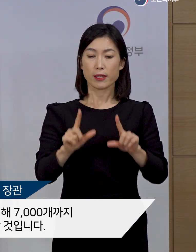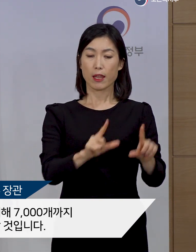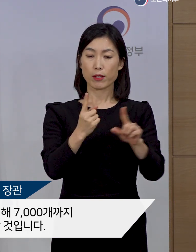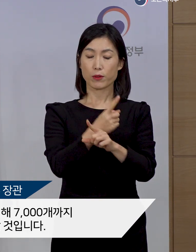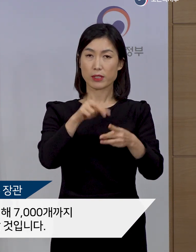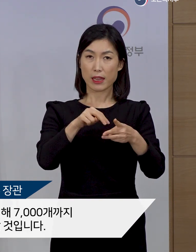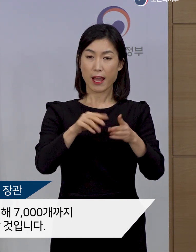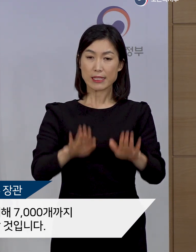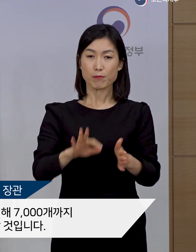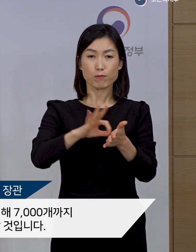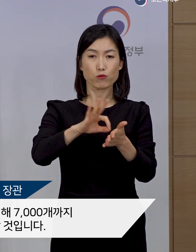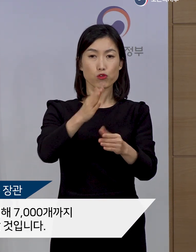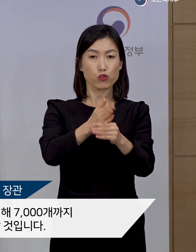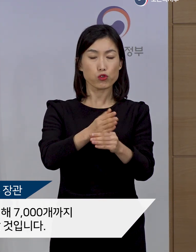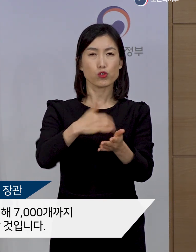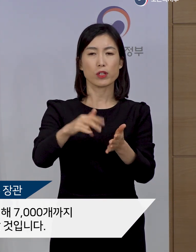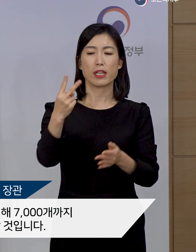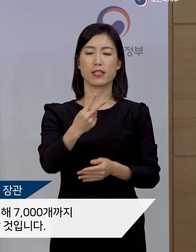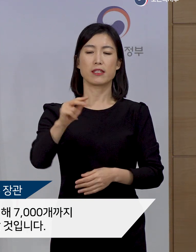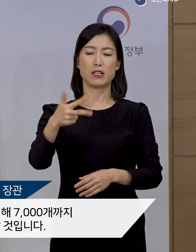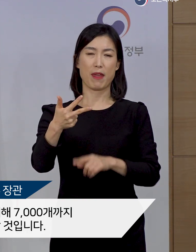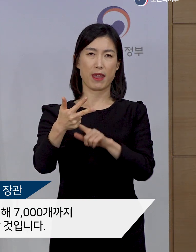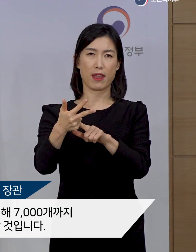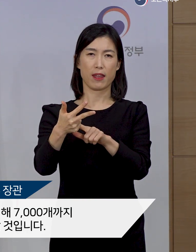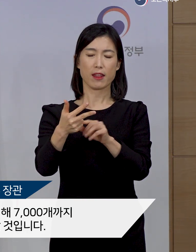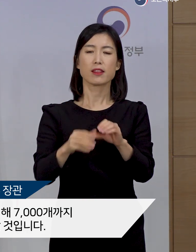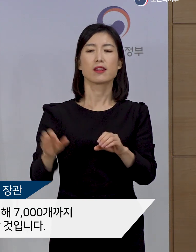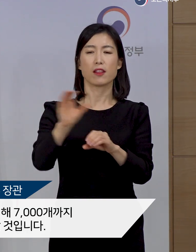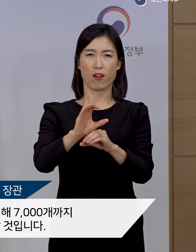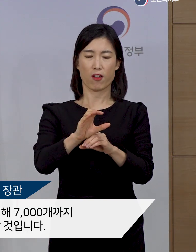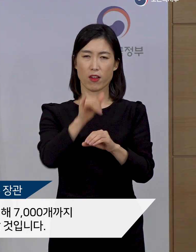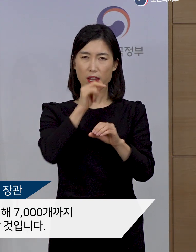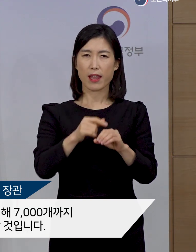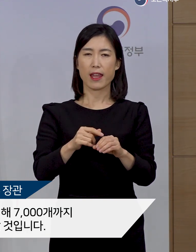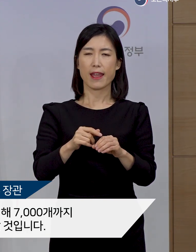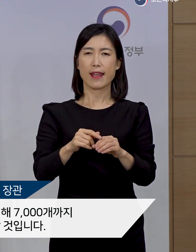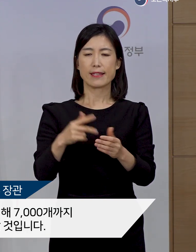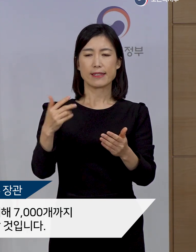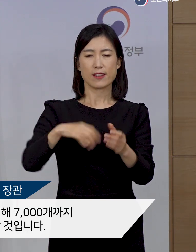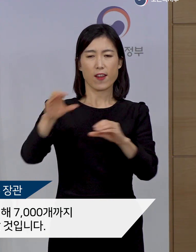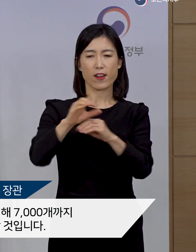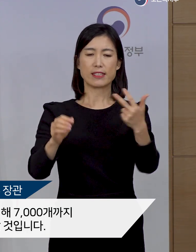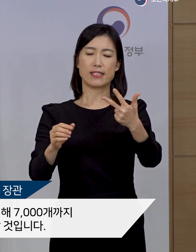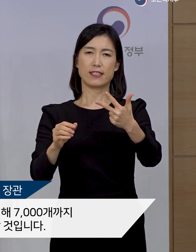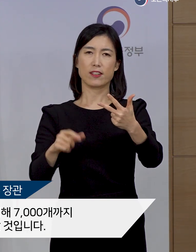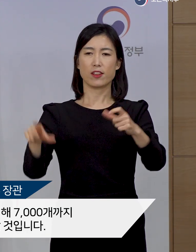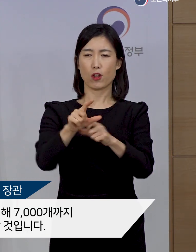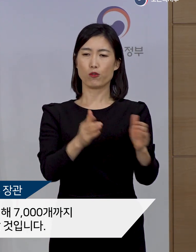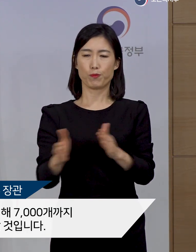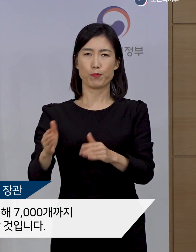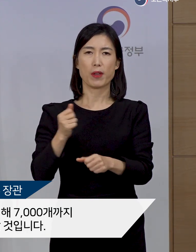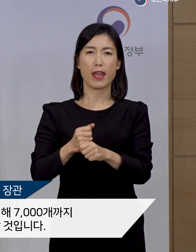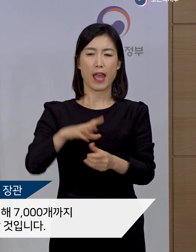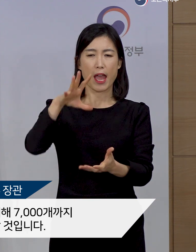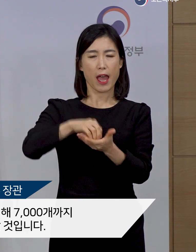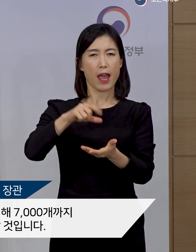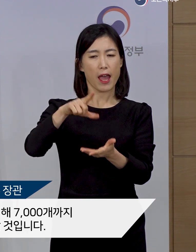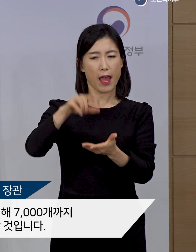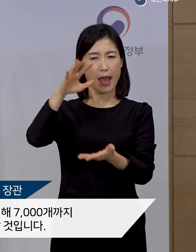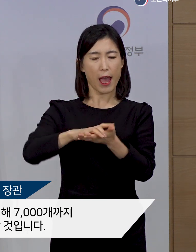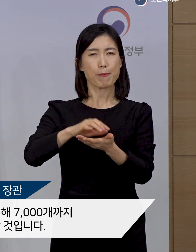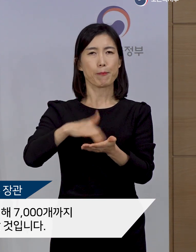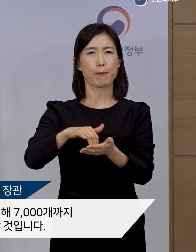생활치료센터는 현재 사용 중인 2,700여 병상에 더해 7,000개까지 추가 병상을 확보하여 총 1만